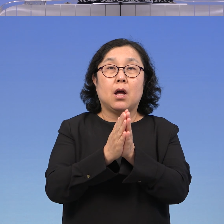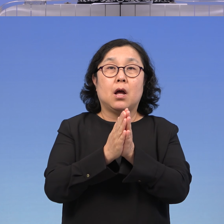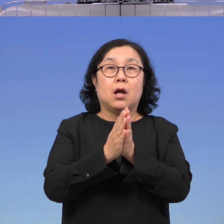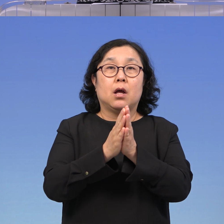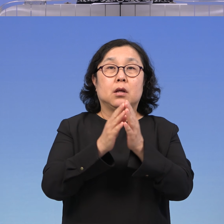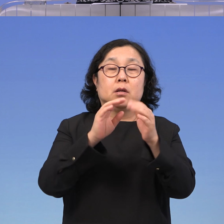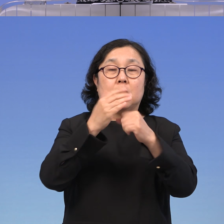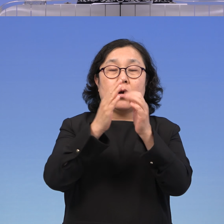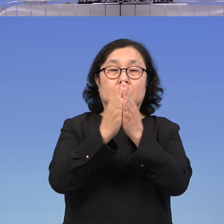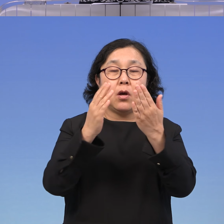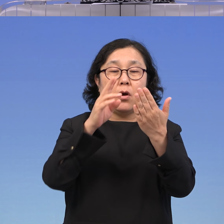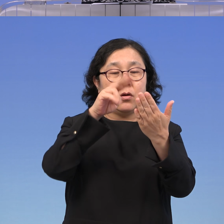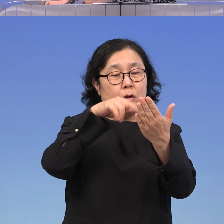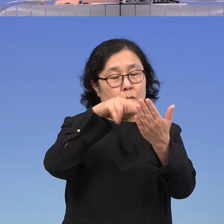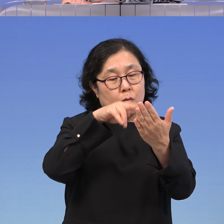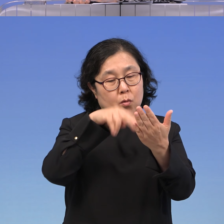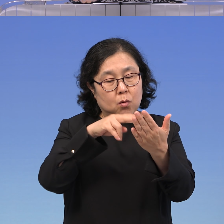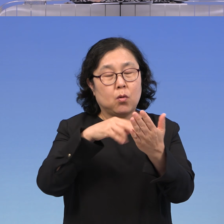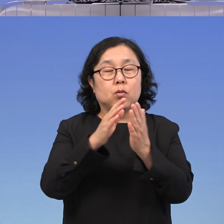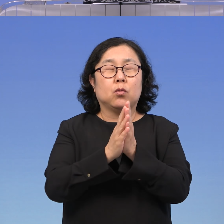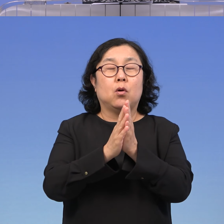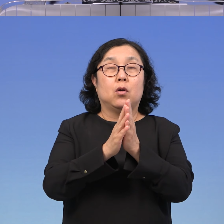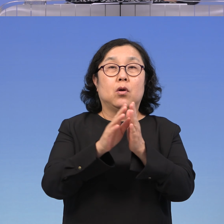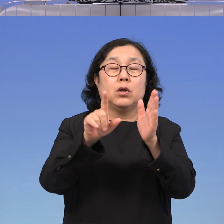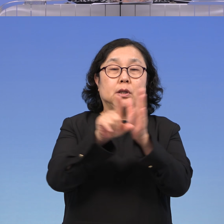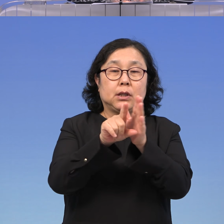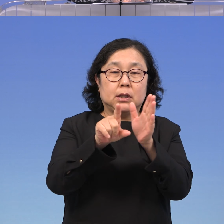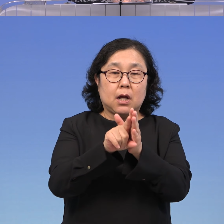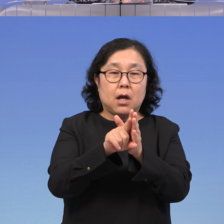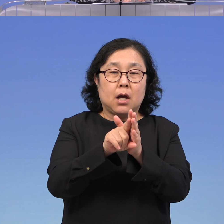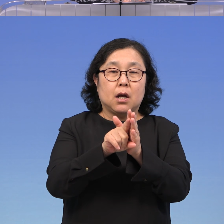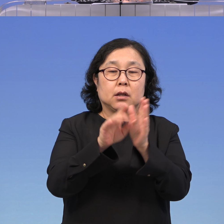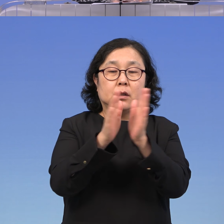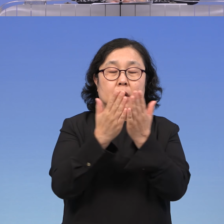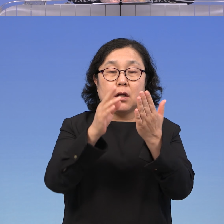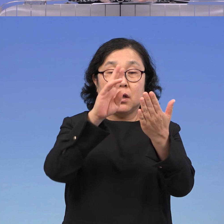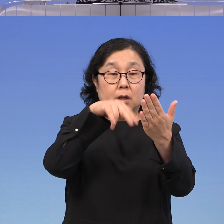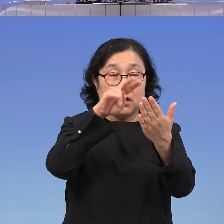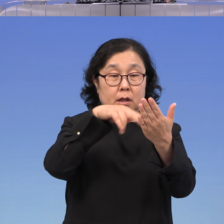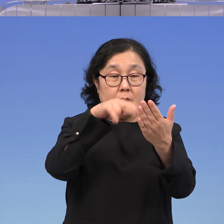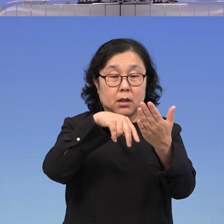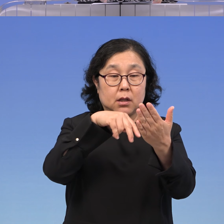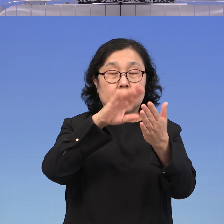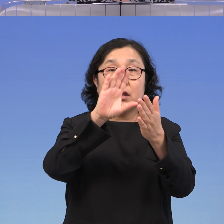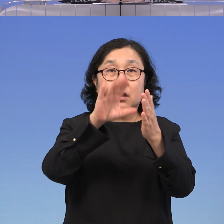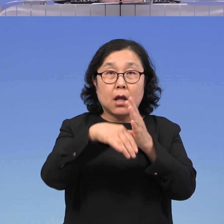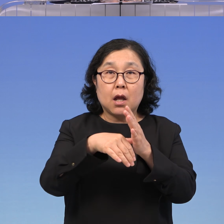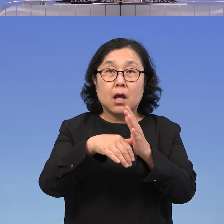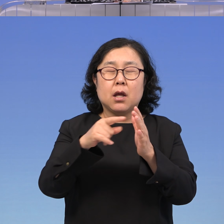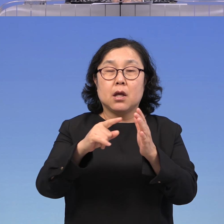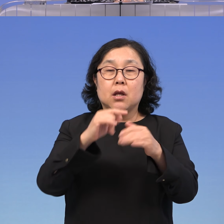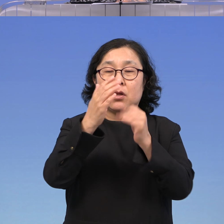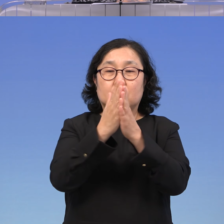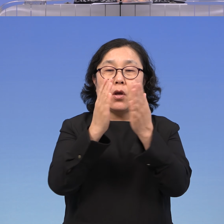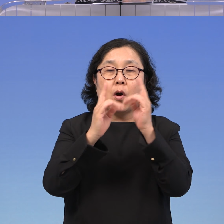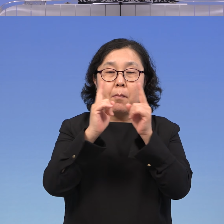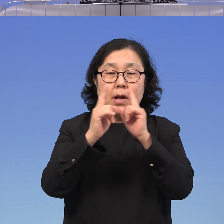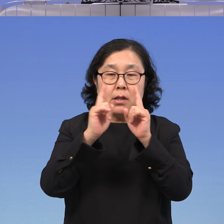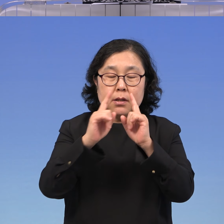아니면 성경을 풀어 놓은 신학 서적 아니면 이런 것들만 너를 읽고 있는 저에게 이 본문 말씀이 정말